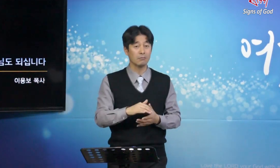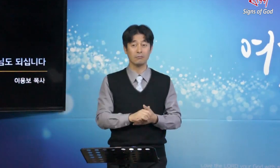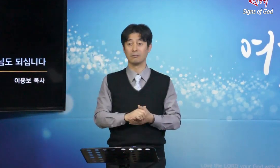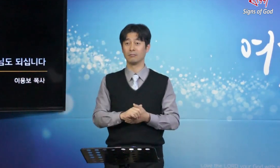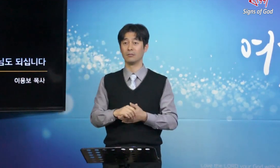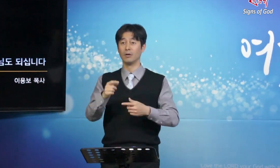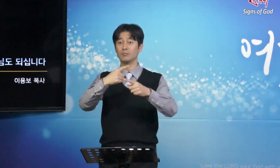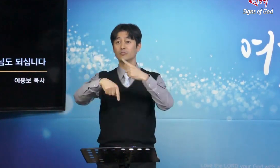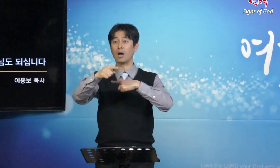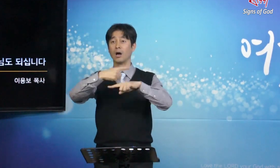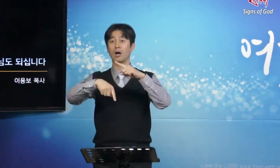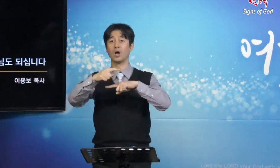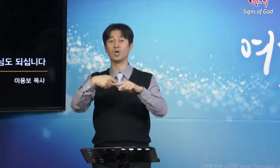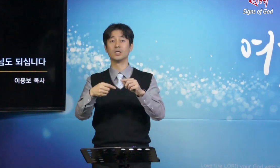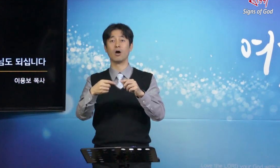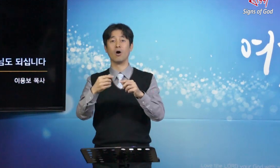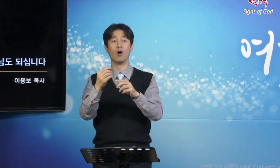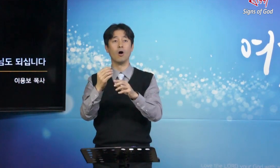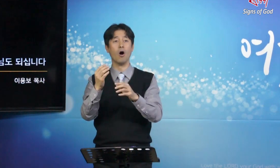그렇지만 다행히도